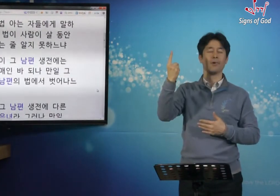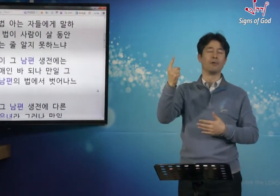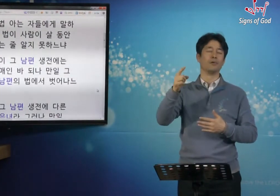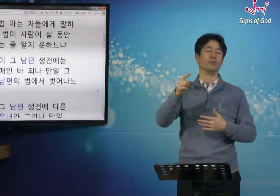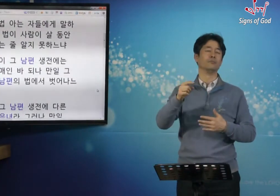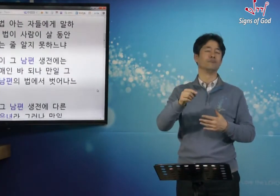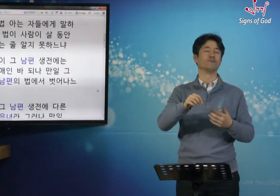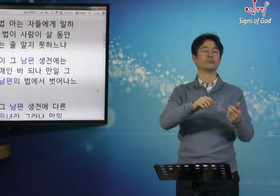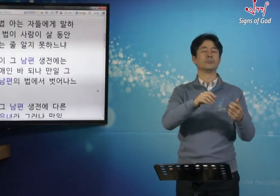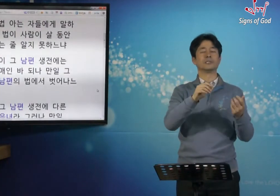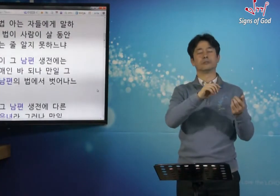말미암아